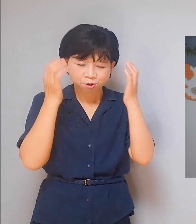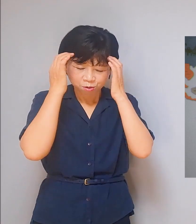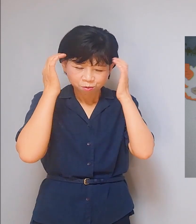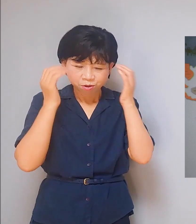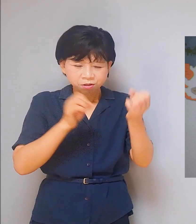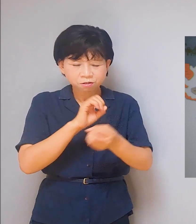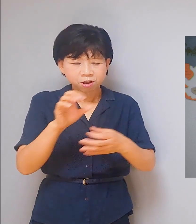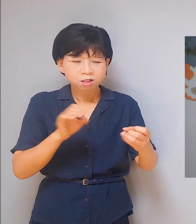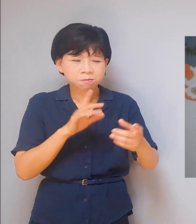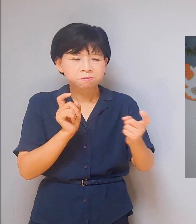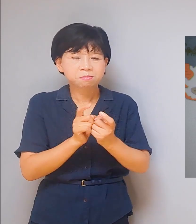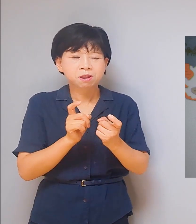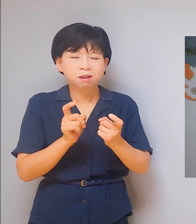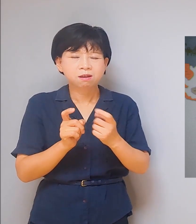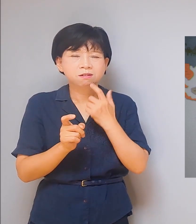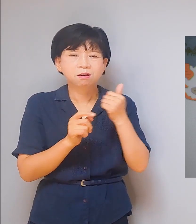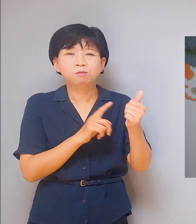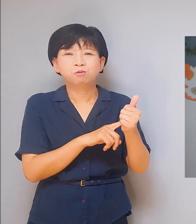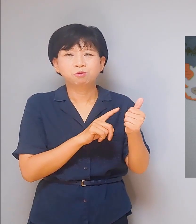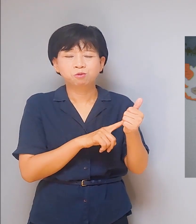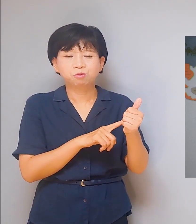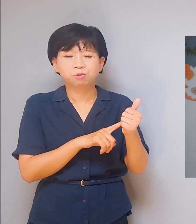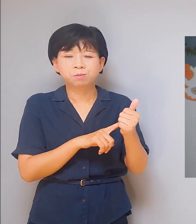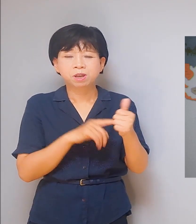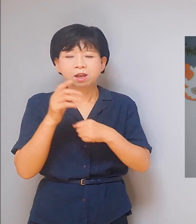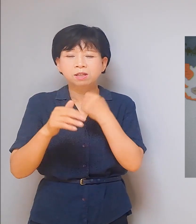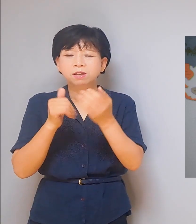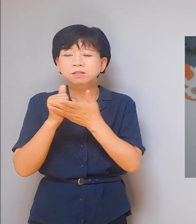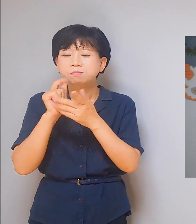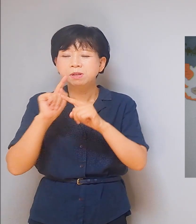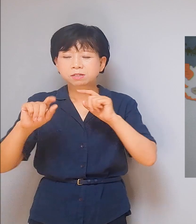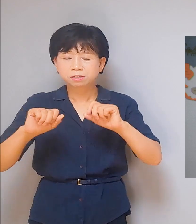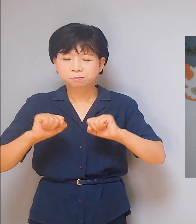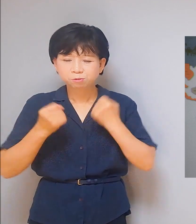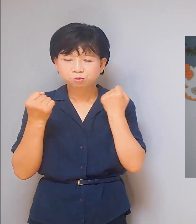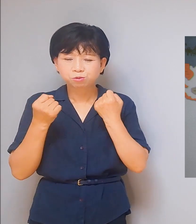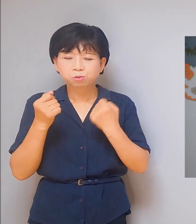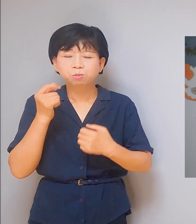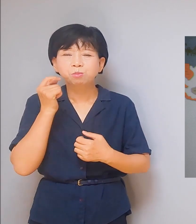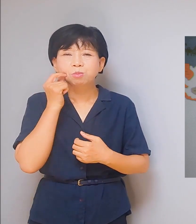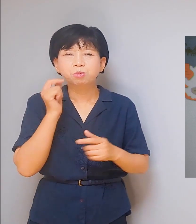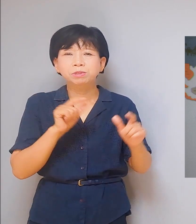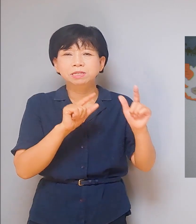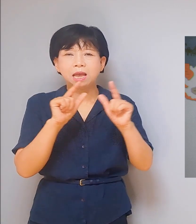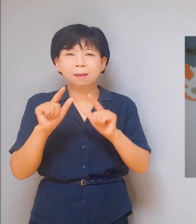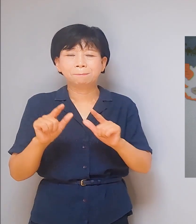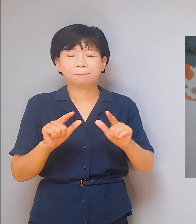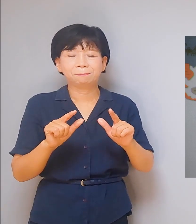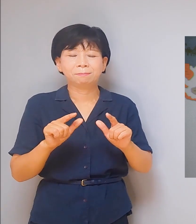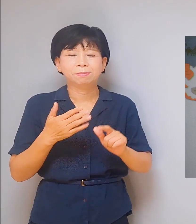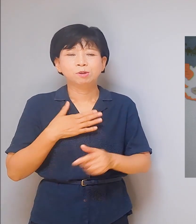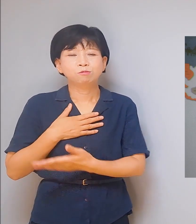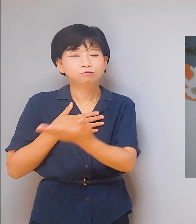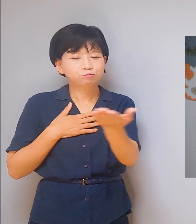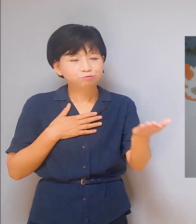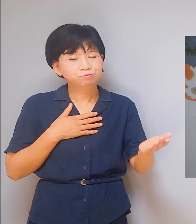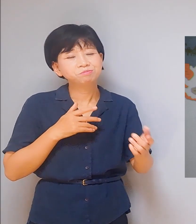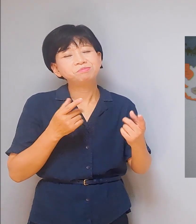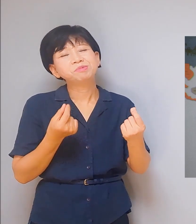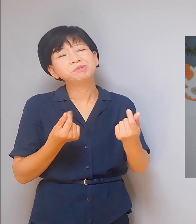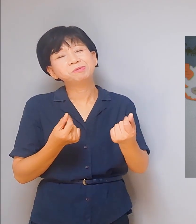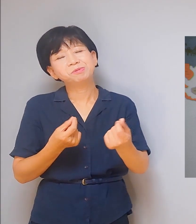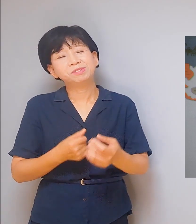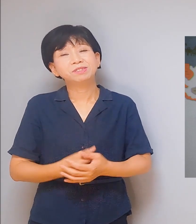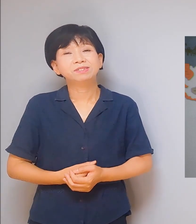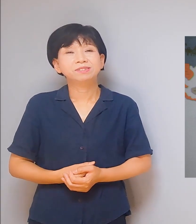야곱입니다. 하지만 삶의 현장에서 하나님의 말씀 따라 살지 못하는 우리네 모습과 너무나도 비슷한